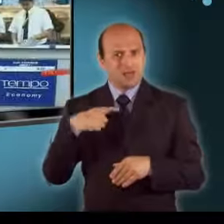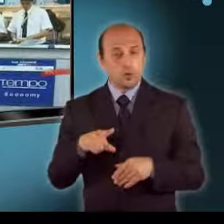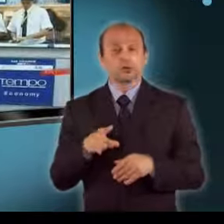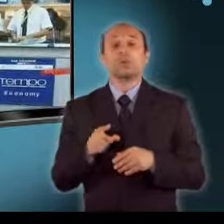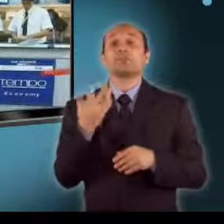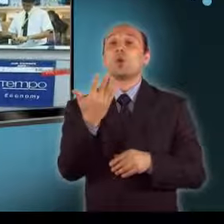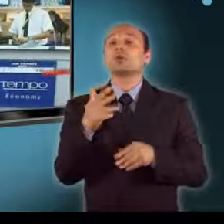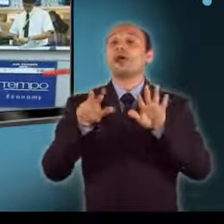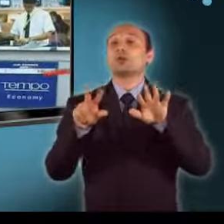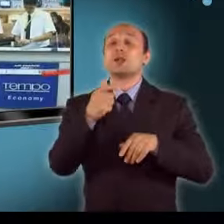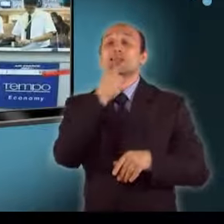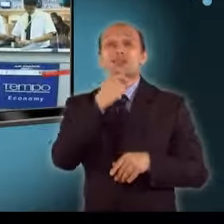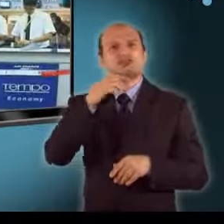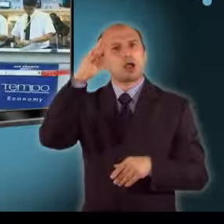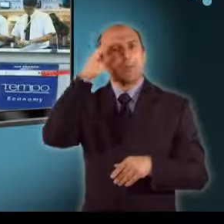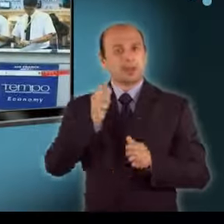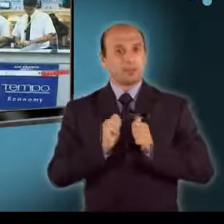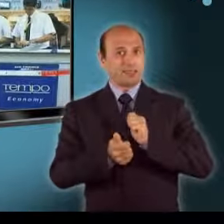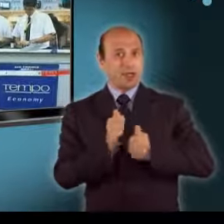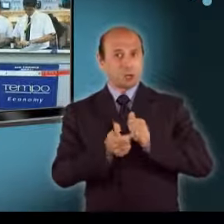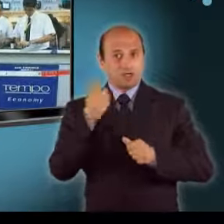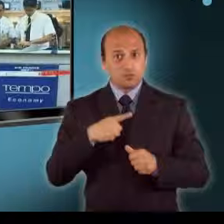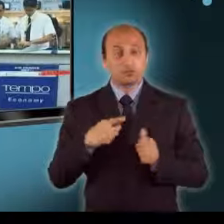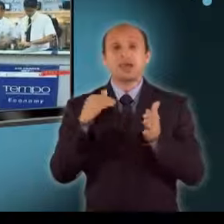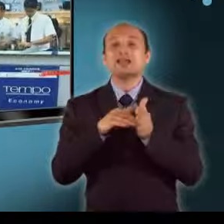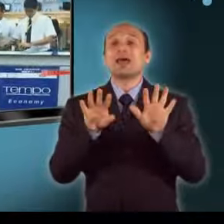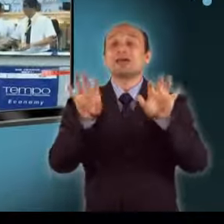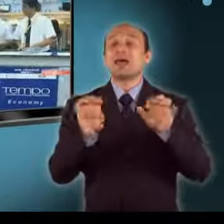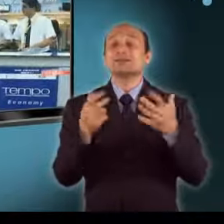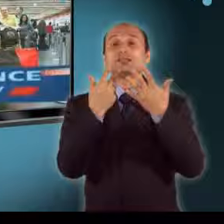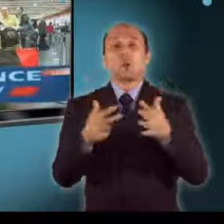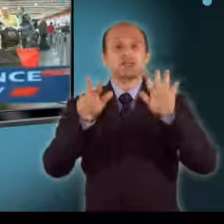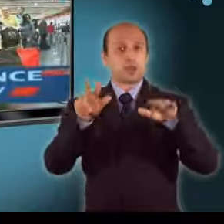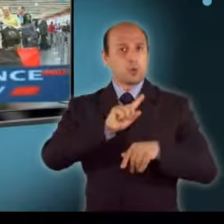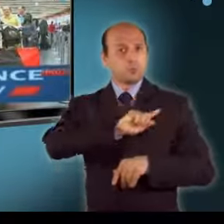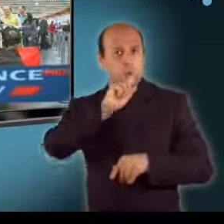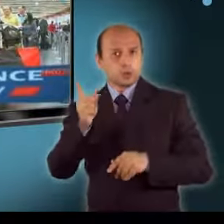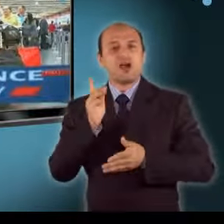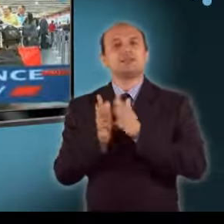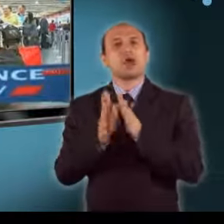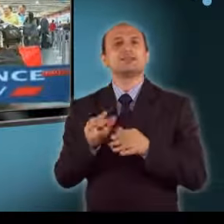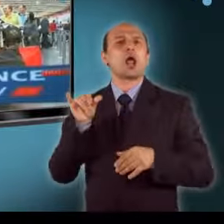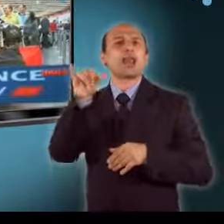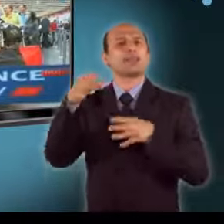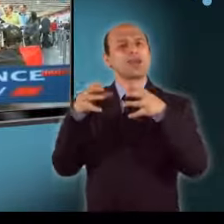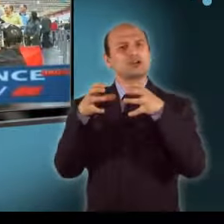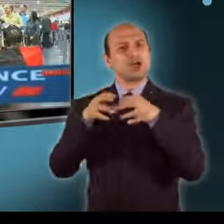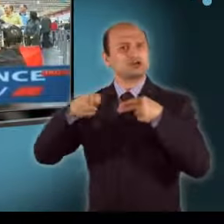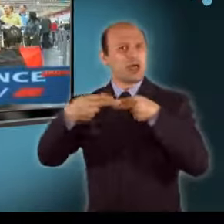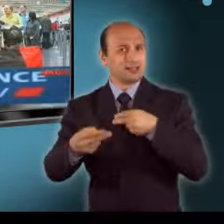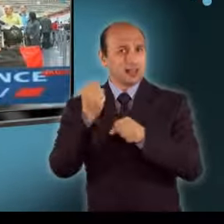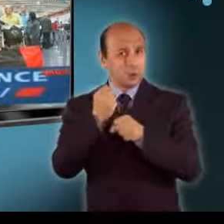egy 58 éves kapitány irányította, aki 1988 óta dolgozott a francia légitársaságnál, és